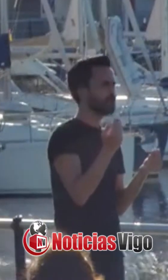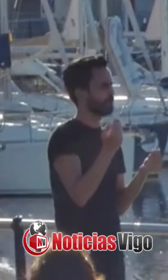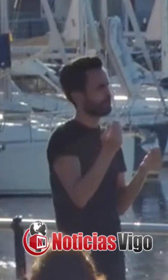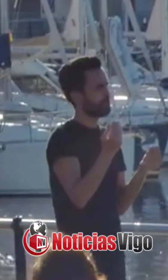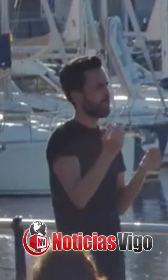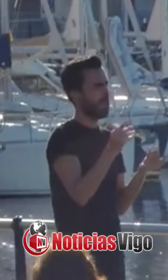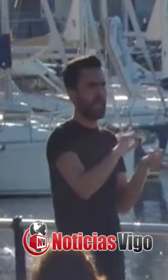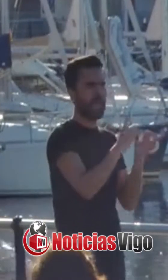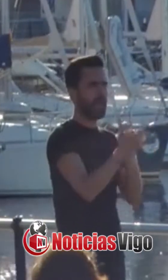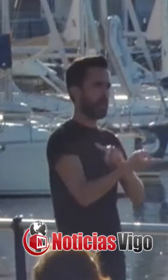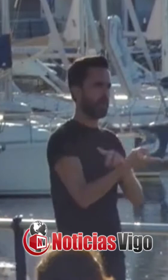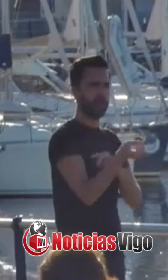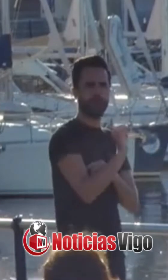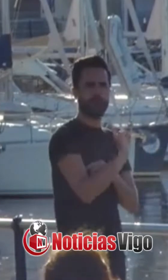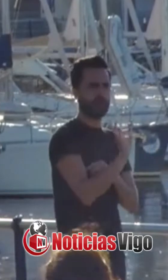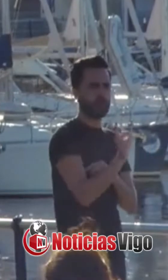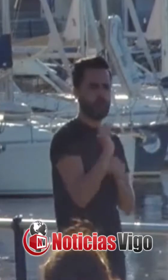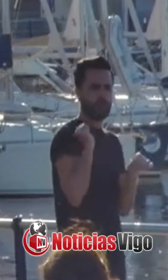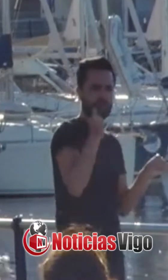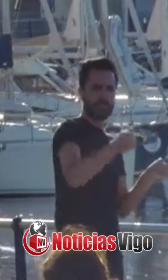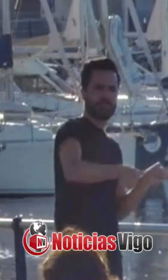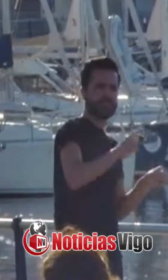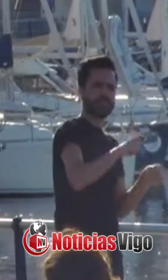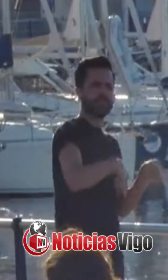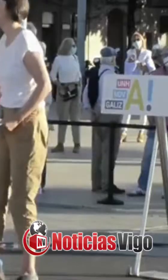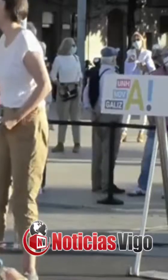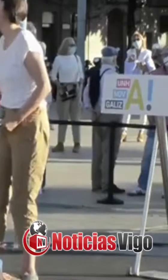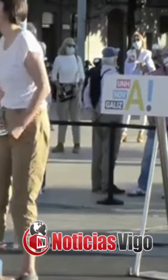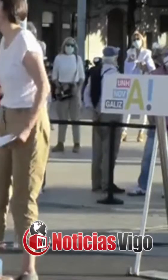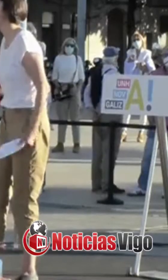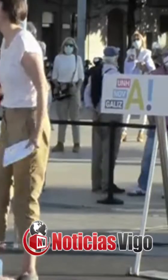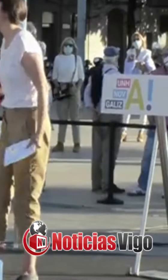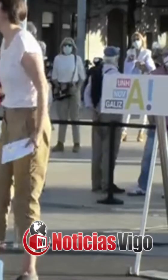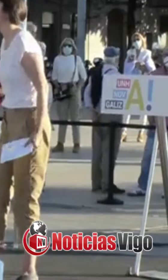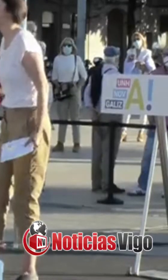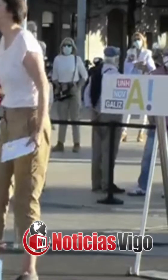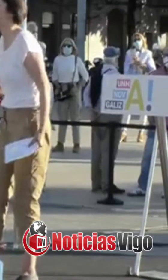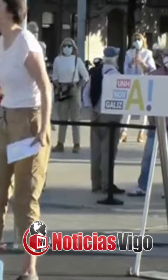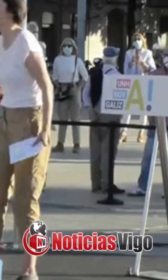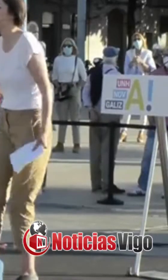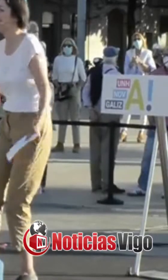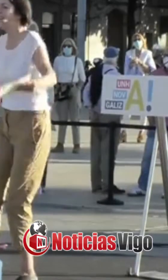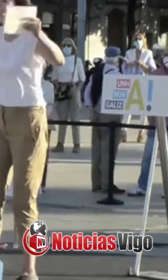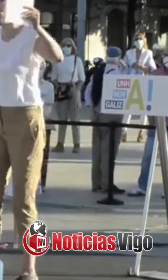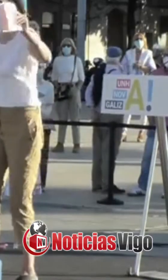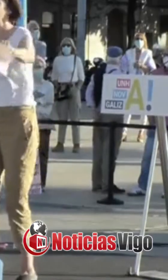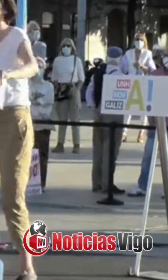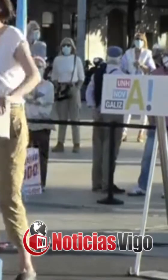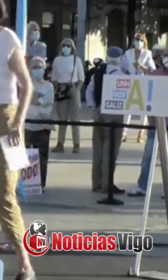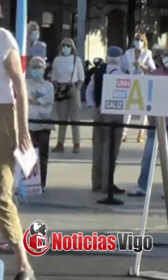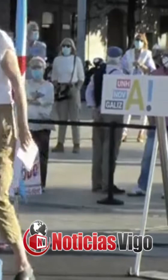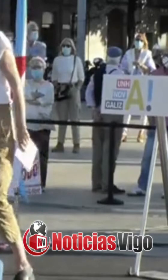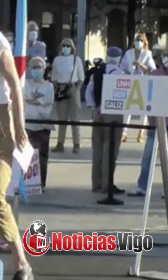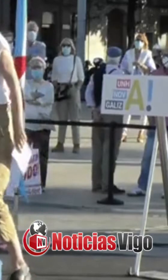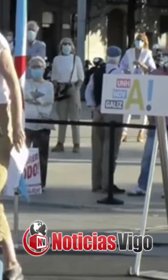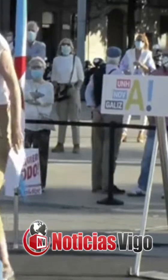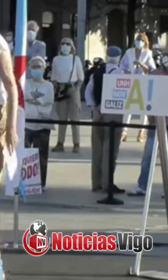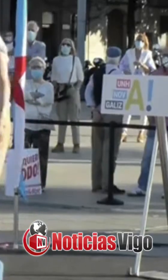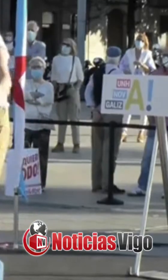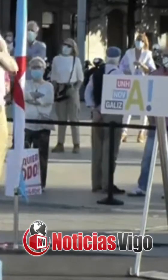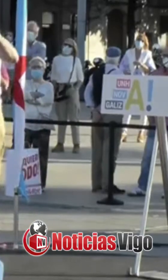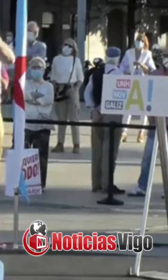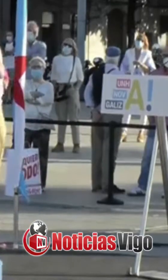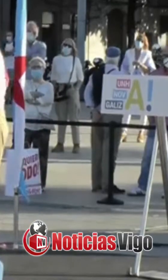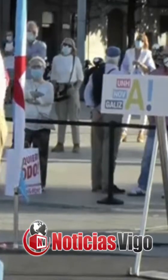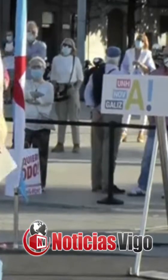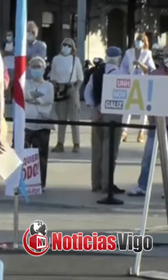nestos meses e non mudou a fame de cambio galego que hai neste país. Creían que estaba confinada,